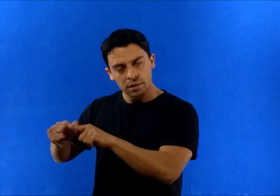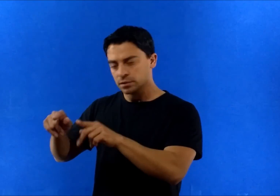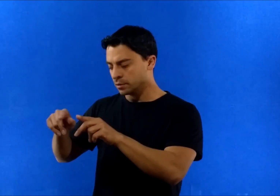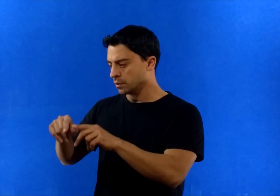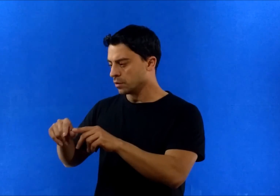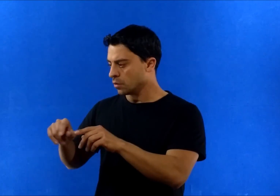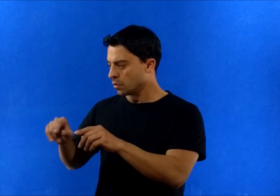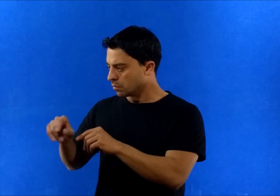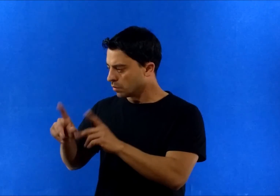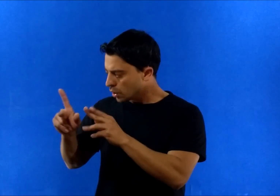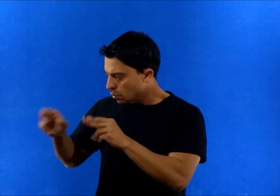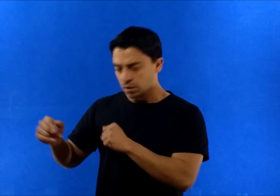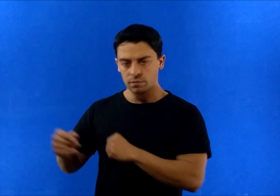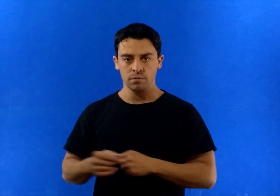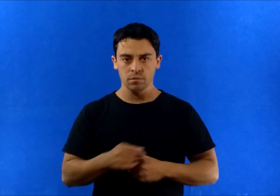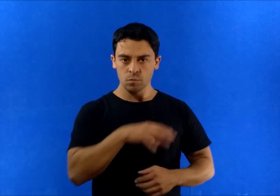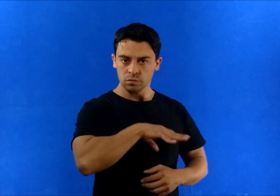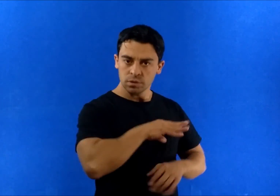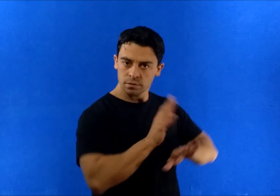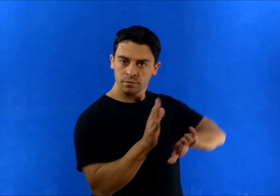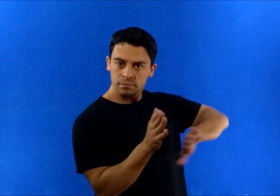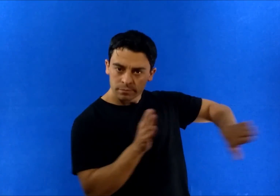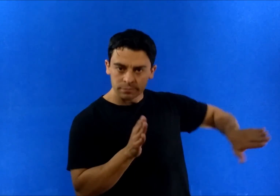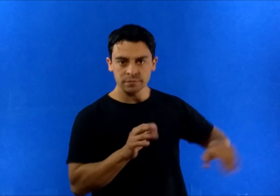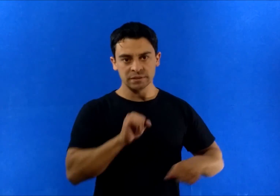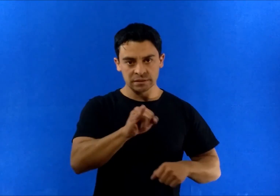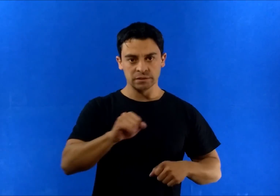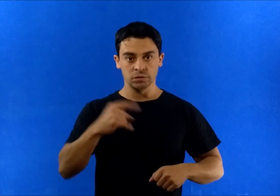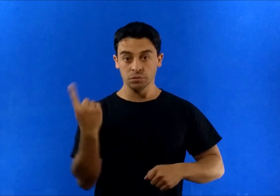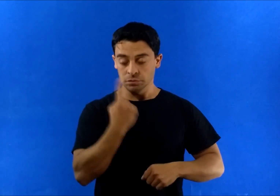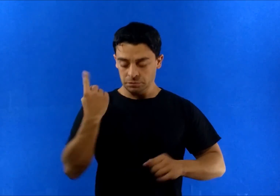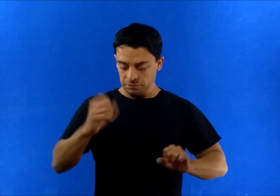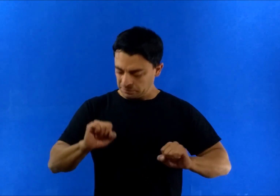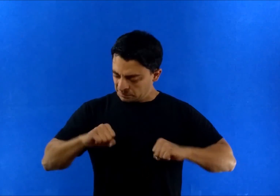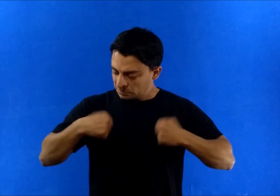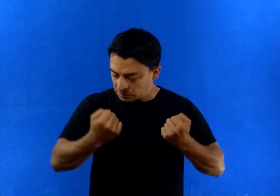sua gramática. E o português com a sua gramática. Se